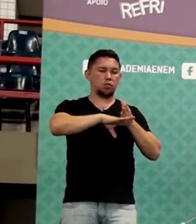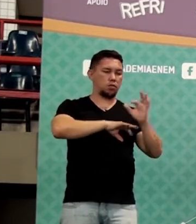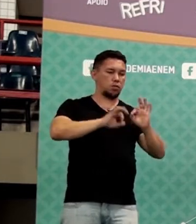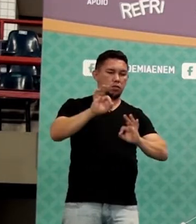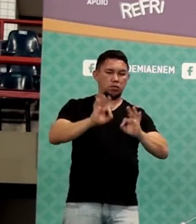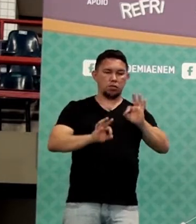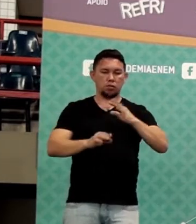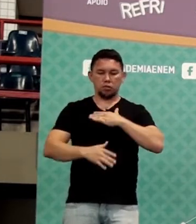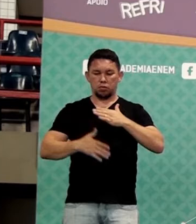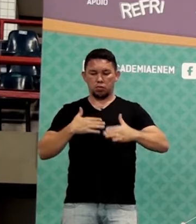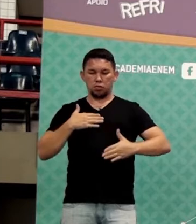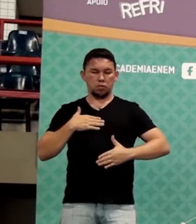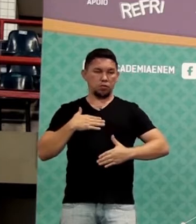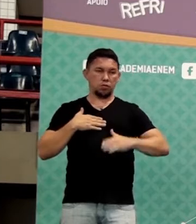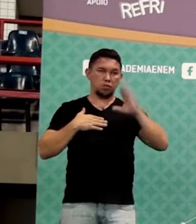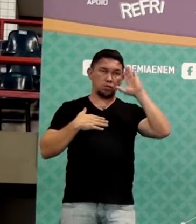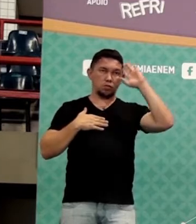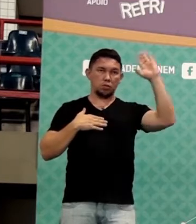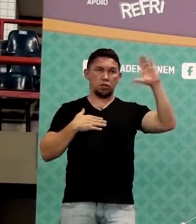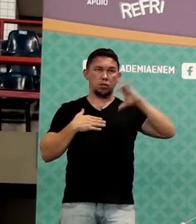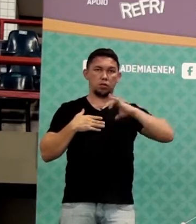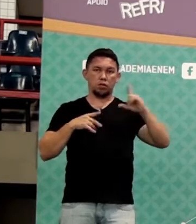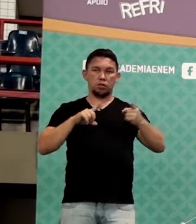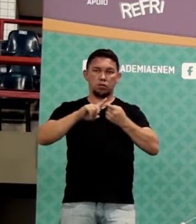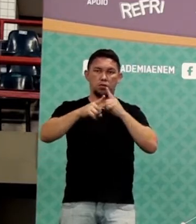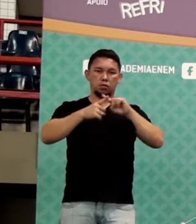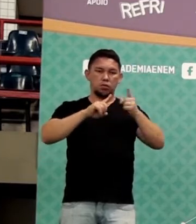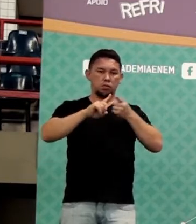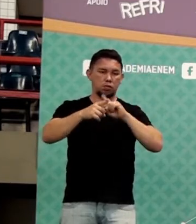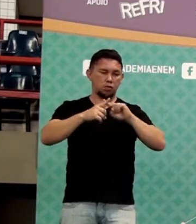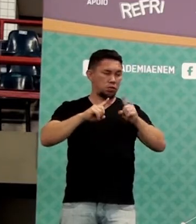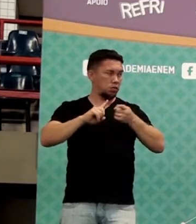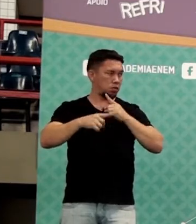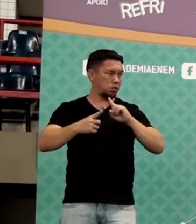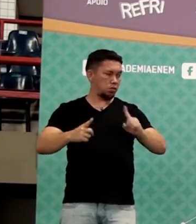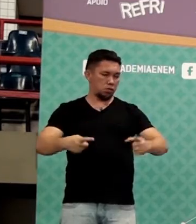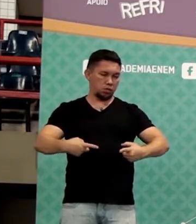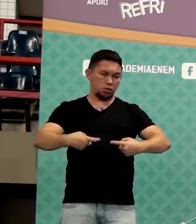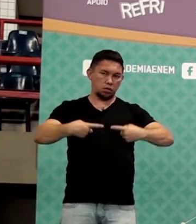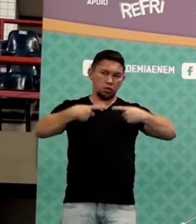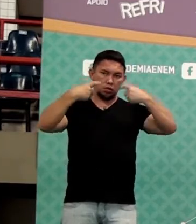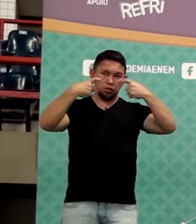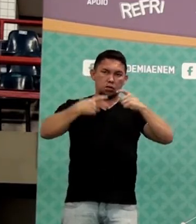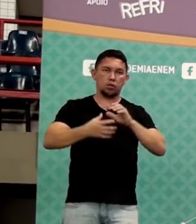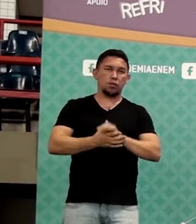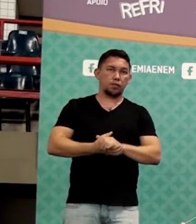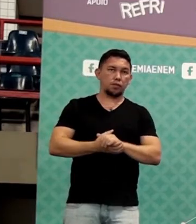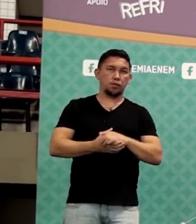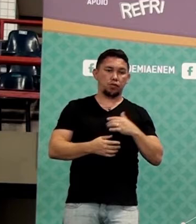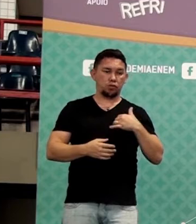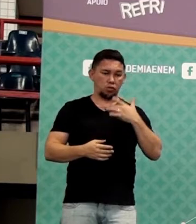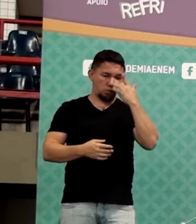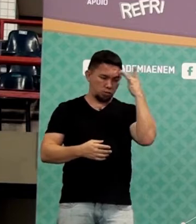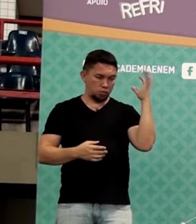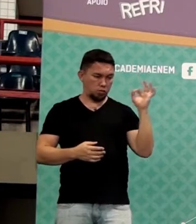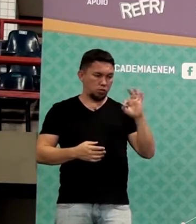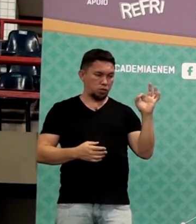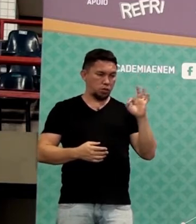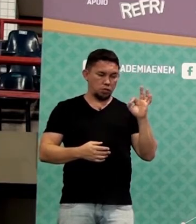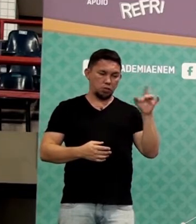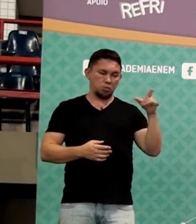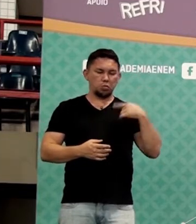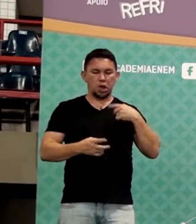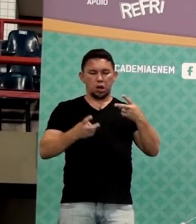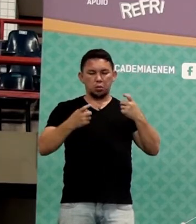do corpo era para a guerra. Vocês já prestaram atenção, que às vezes a pessoa não tem nada. A gente vê isso na